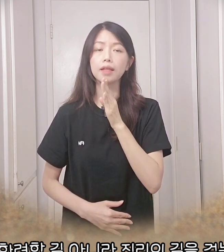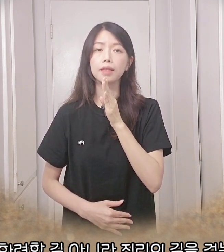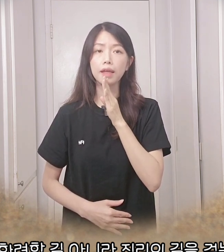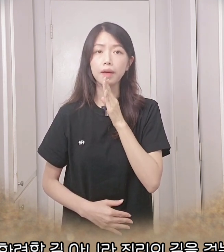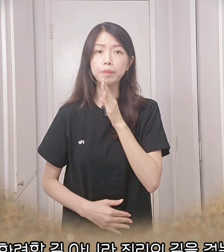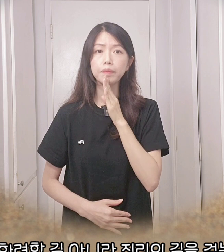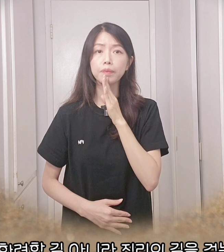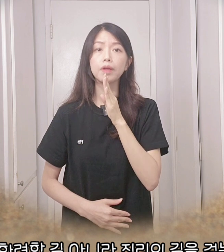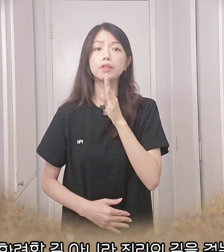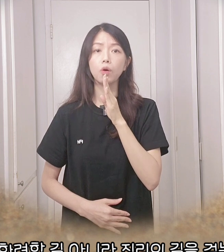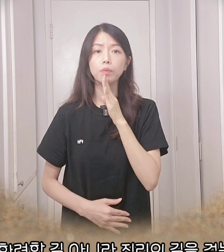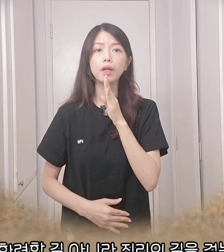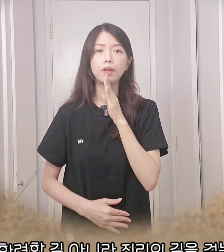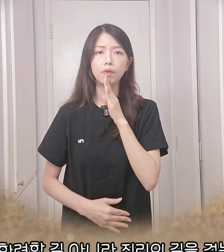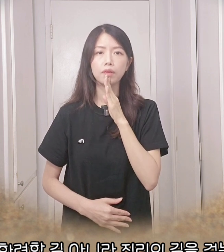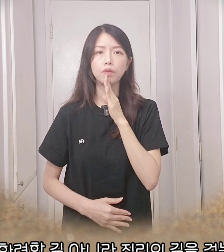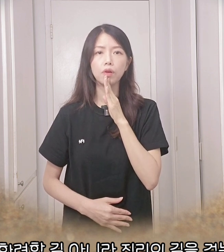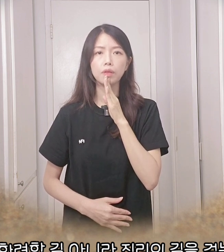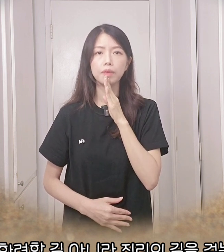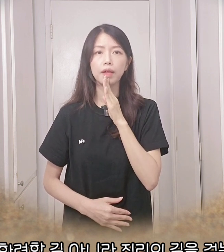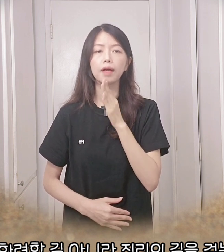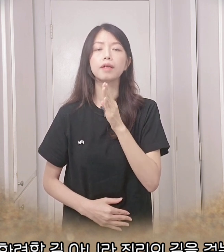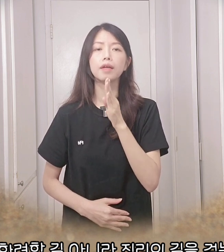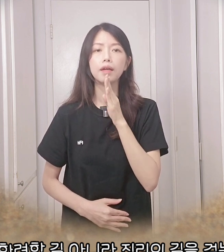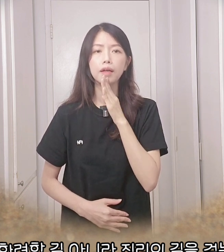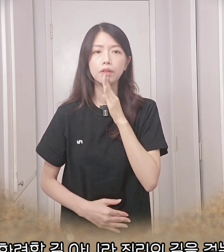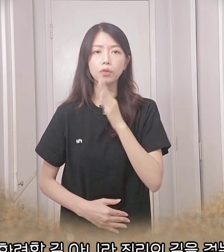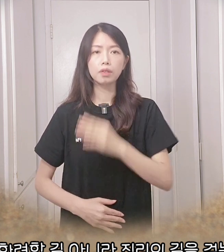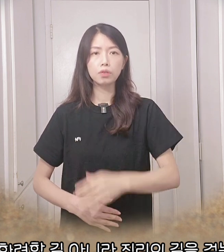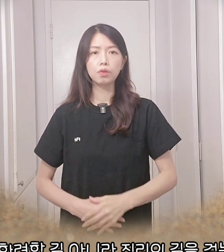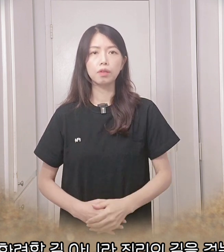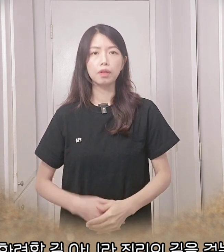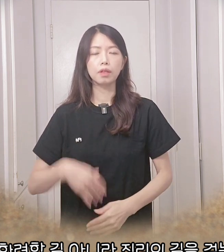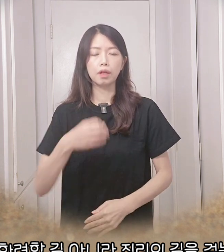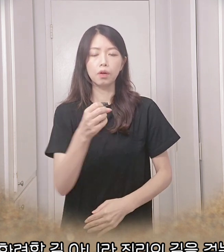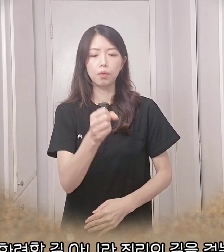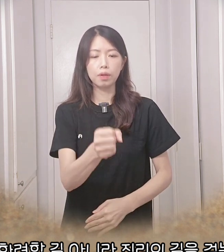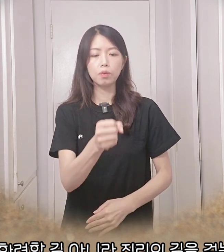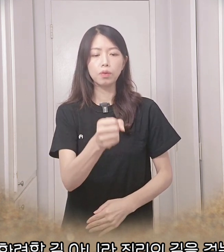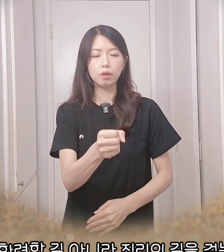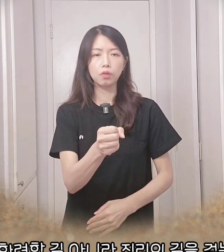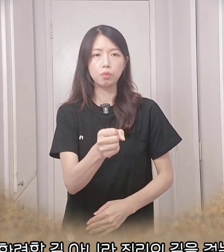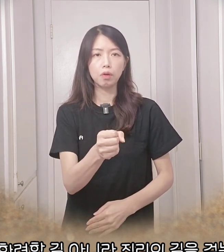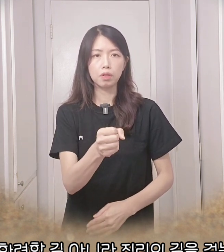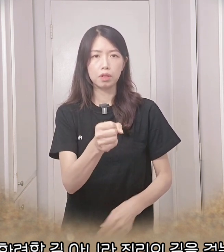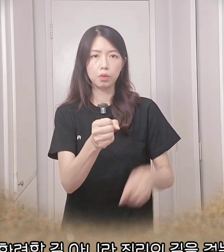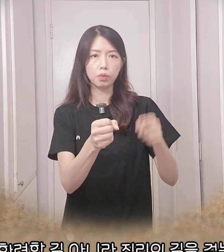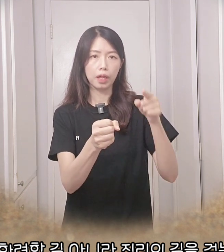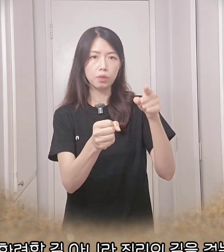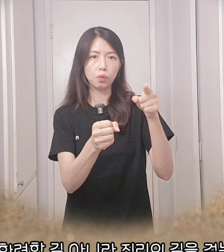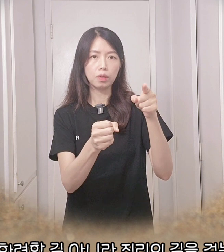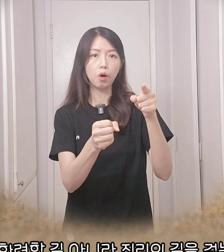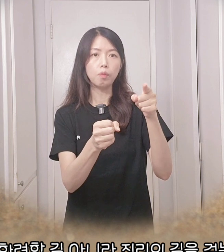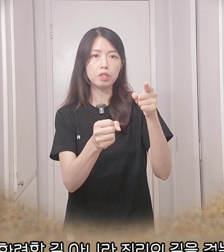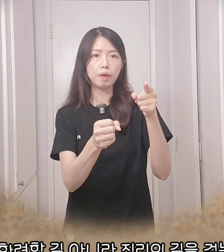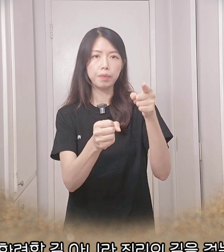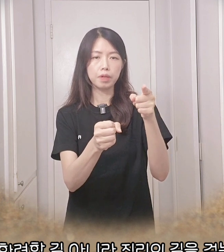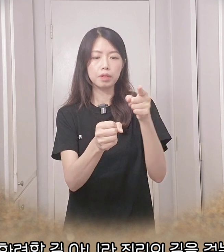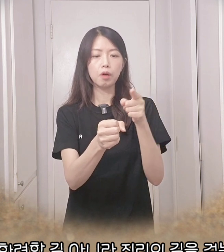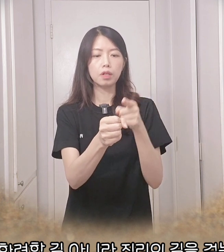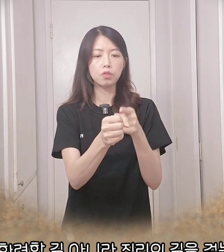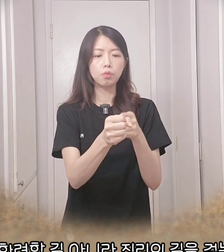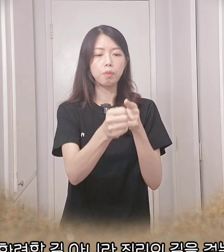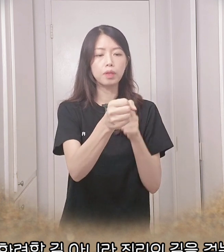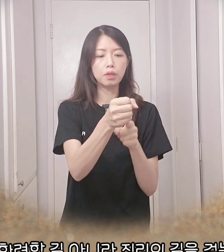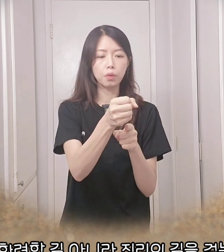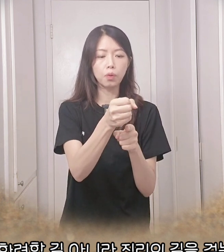진짜, 참, 정말이라고 한 뜻의 수어가 됩니다. 그리고 뜻수어는 왼손이 이렇게 주먹을 쥐시고 다른 손은 검지만